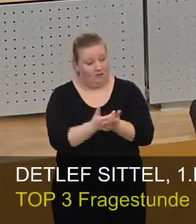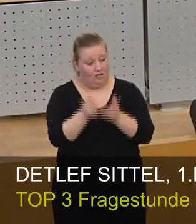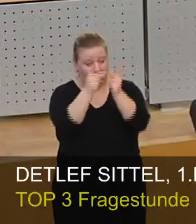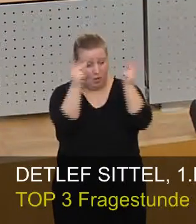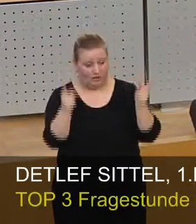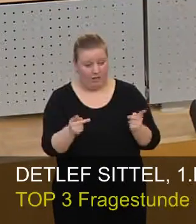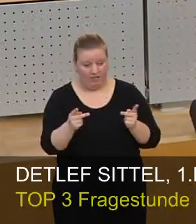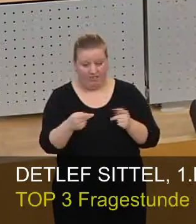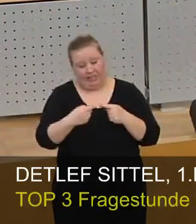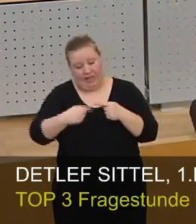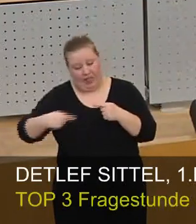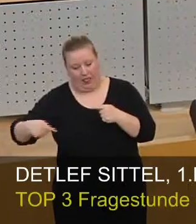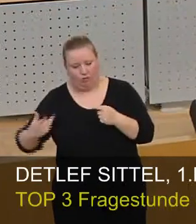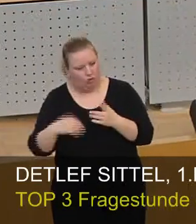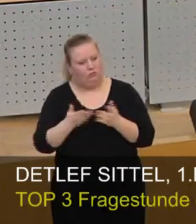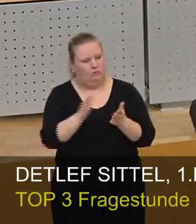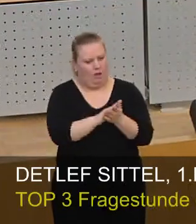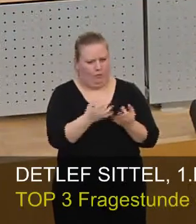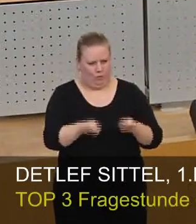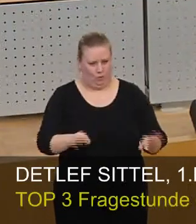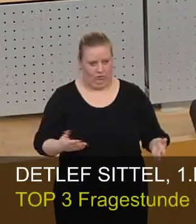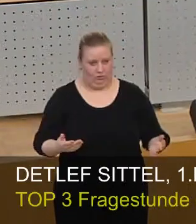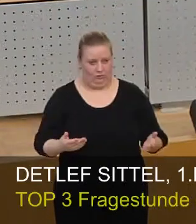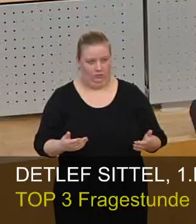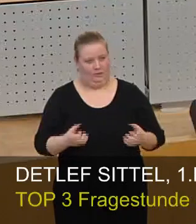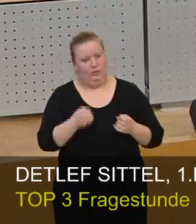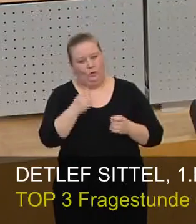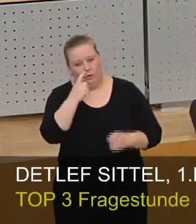gelungen bezeichnet werden kann. Wo es einige